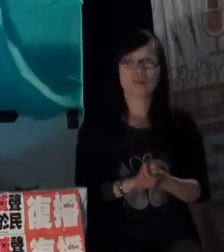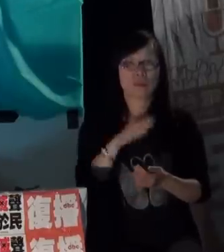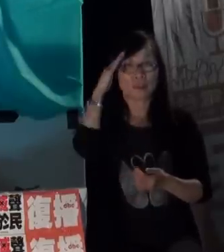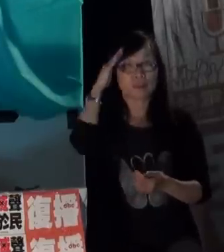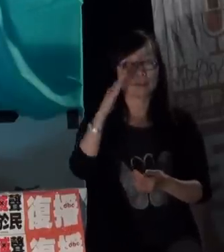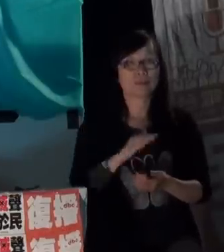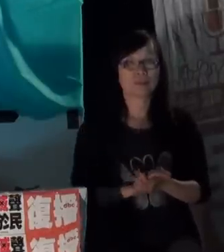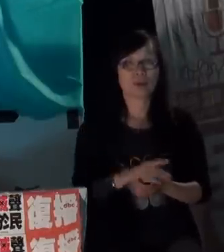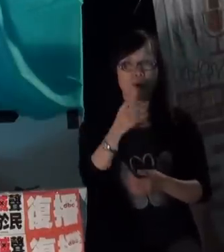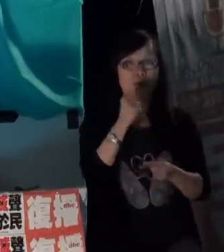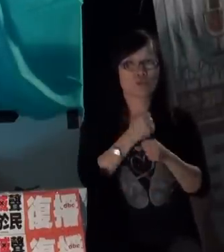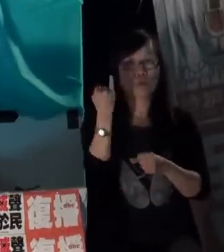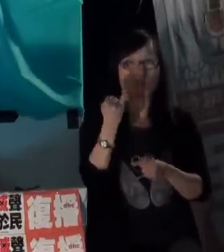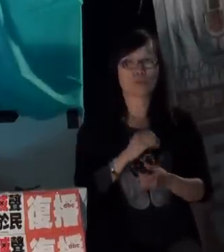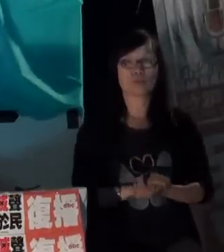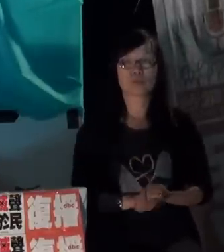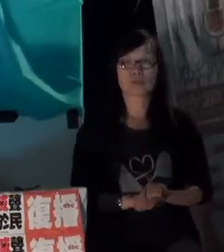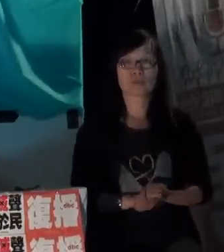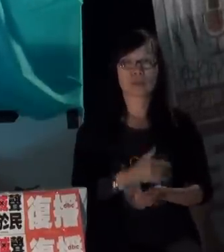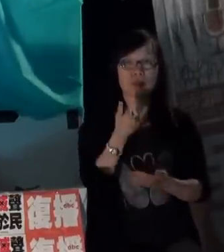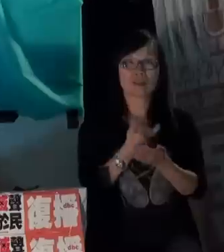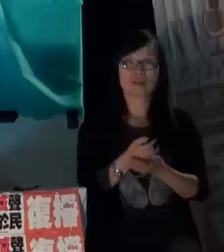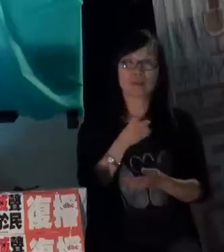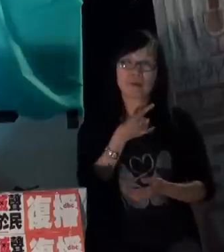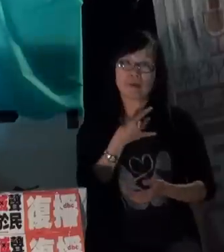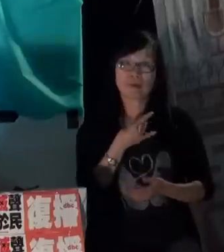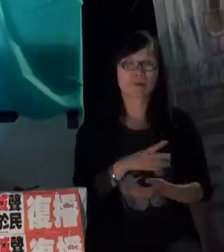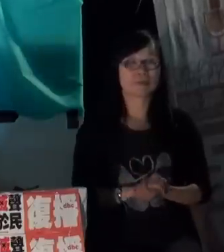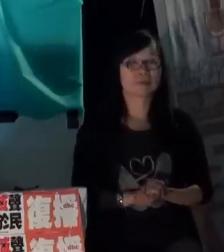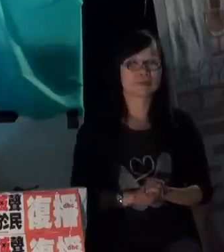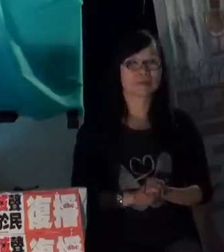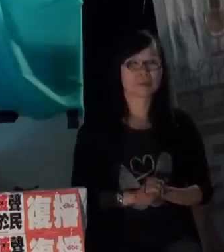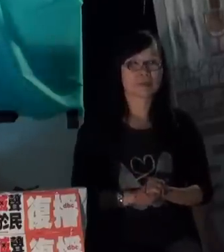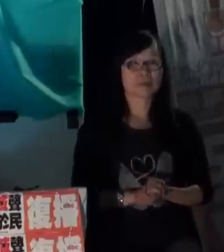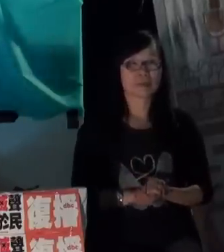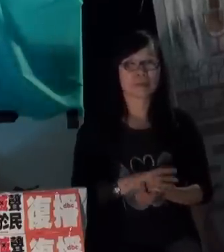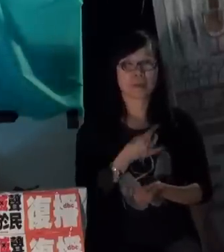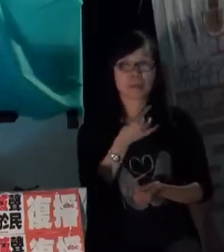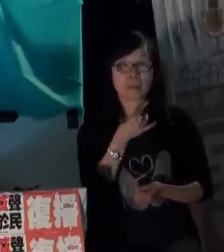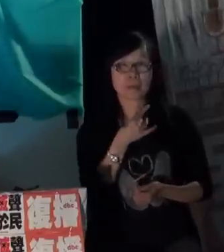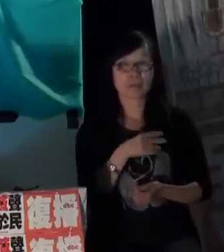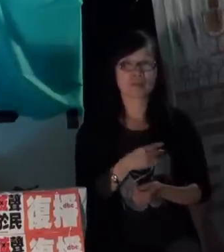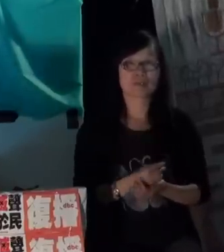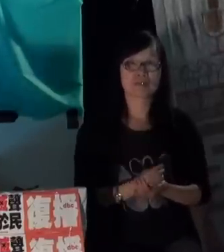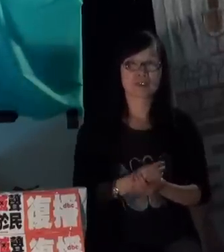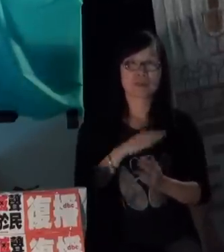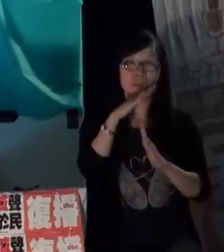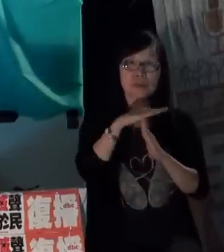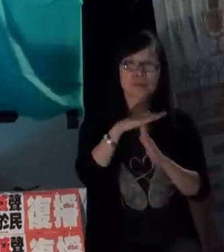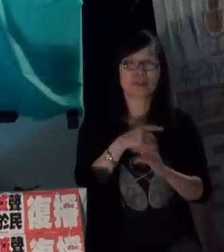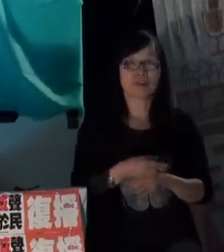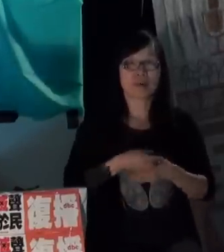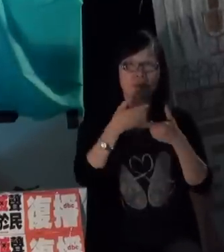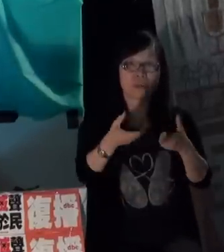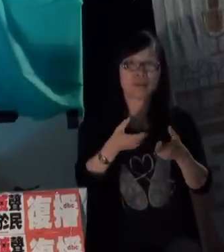思，對唔住，我做錯咗啦。你死得未？係嘛？未死得，未斷氣啊！我俾啖米湯